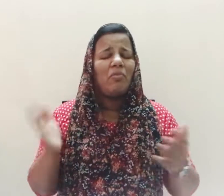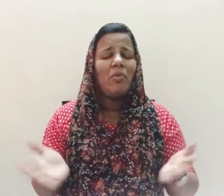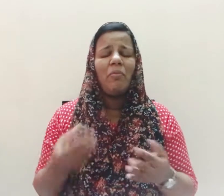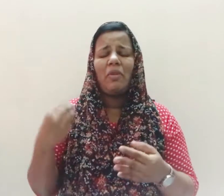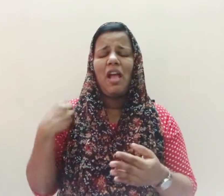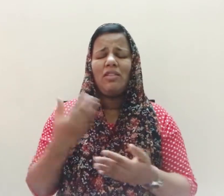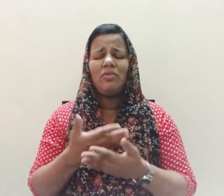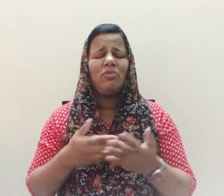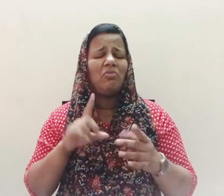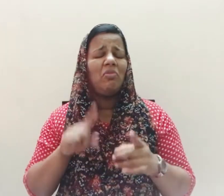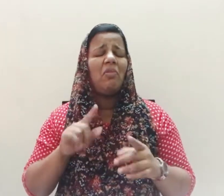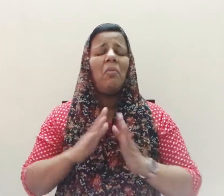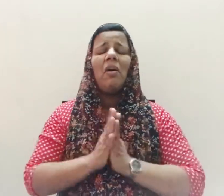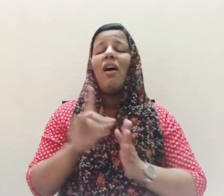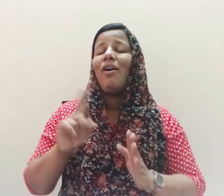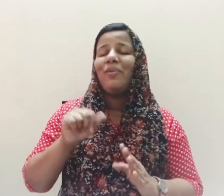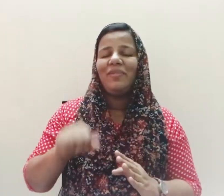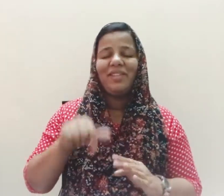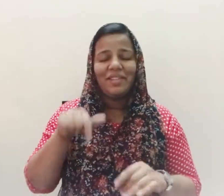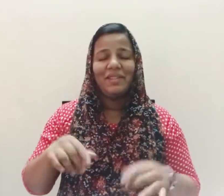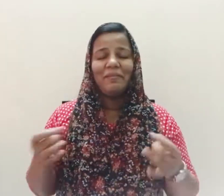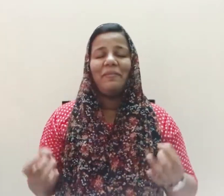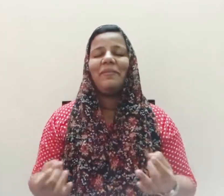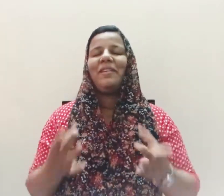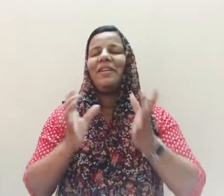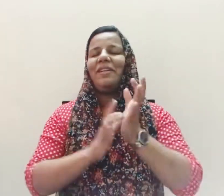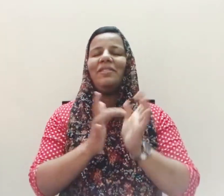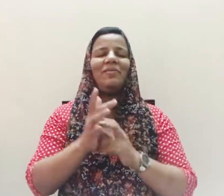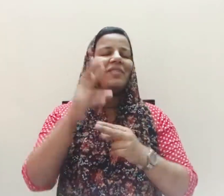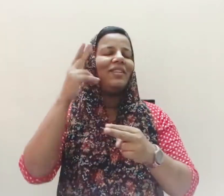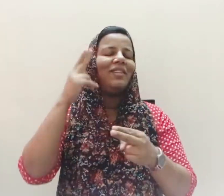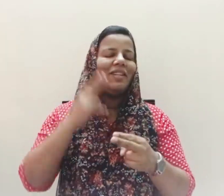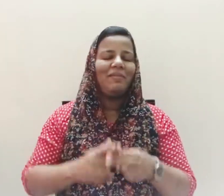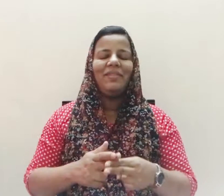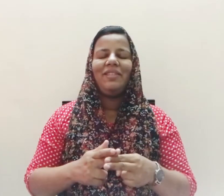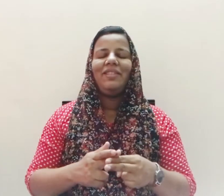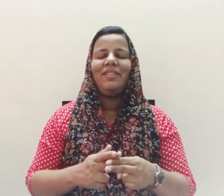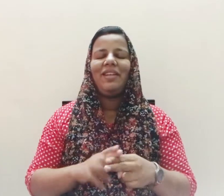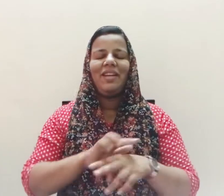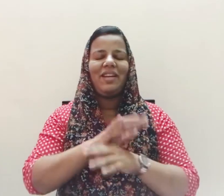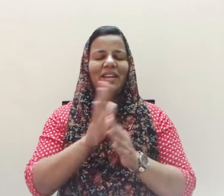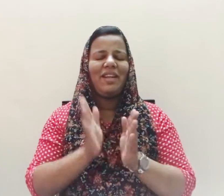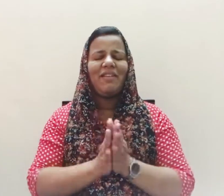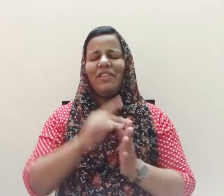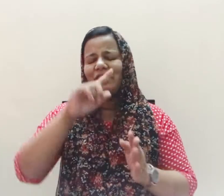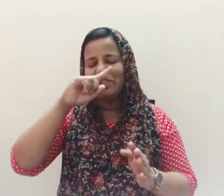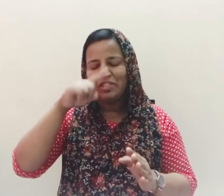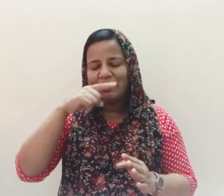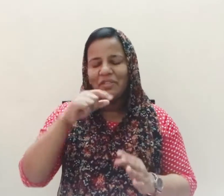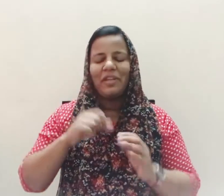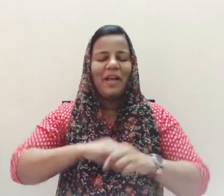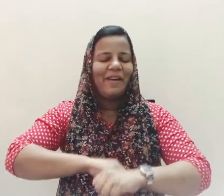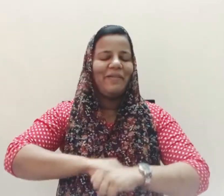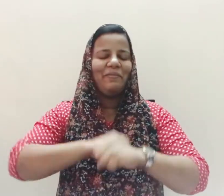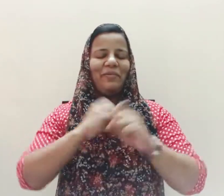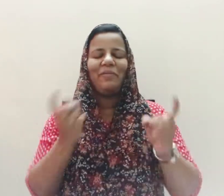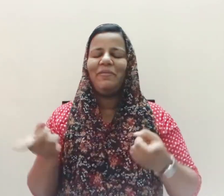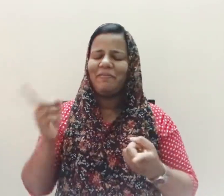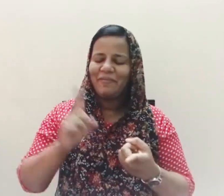പ്രാർത്ഥിച്ചുകൊണ്ടിരിക്കുന്നവരുണ്ട് കർത്താവ്, അവർക്ക് വേണ്ടി അത്ഭുതം ചെയ്യണമേ. ഇന്ന് പകൽക്കാലം യേശു ക്രിസ്തുവിൻ നാമത്തിൽ അവരൊക്കെ ജീവിതത്തിൽ അത്ഭുതം നടക്കുന്നതിനായി